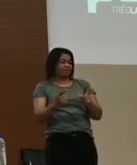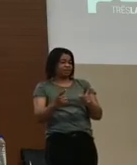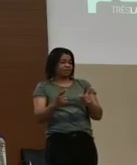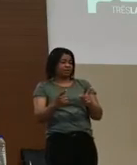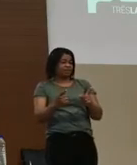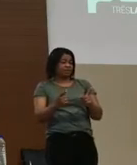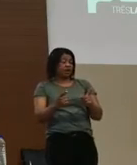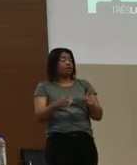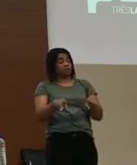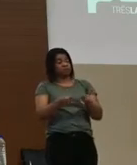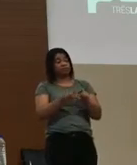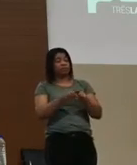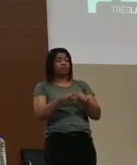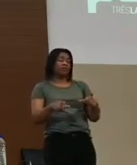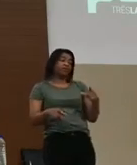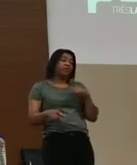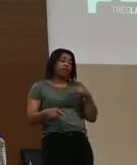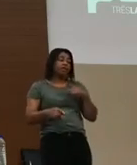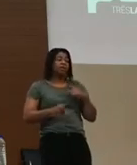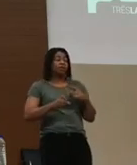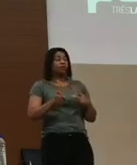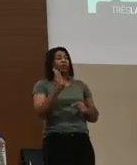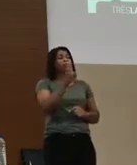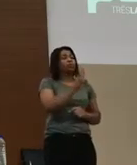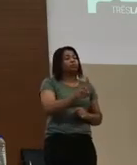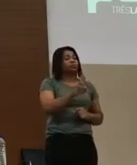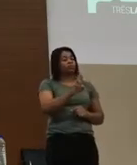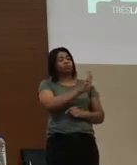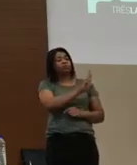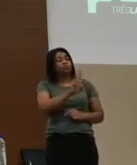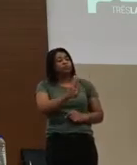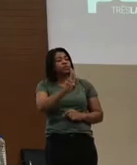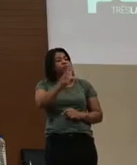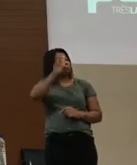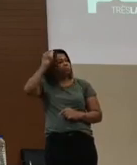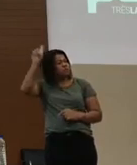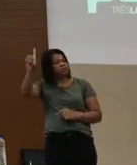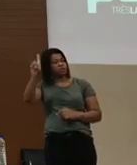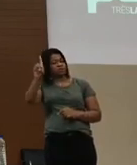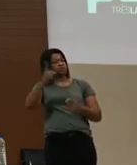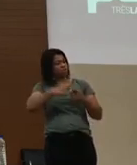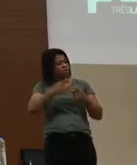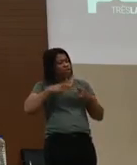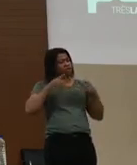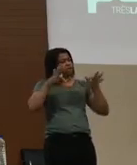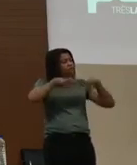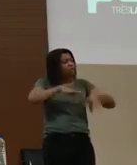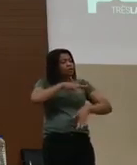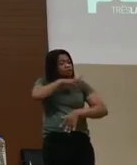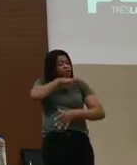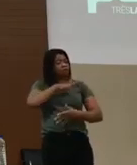isso é todo interesse de usar realmente o nome de Deus com toda a finalidade ruim.